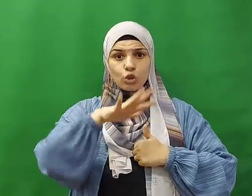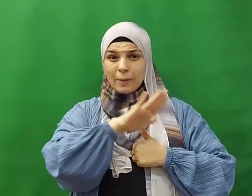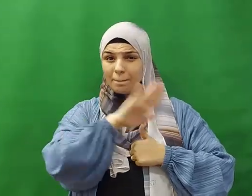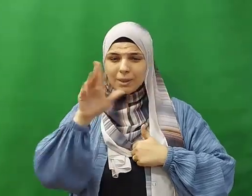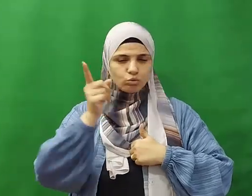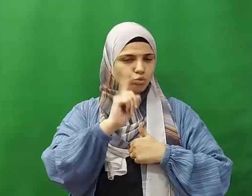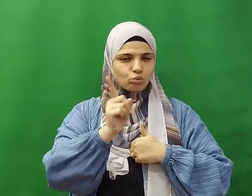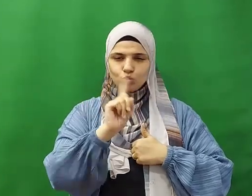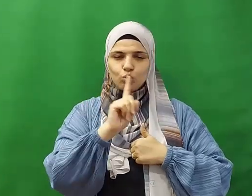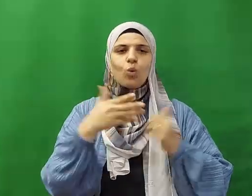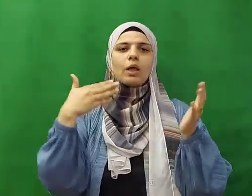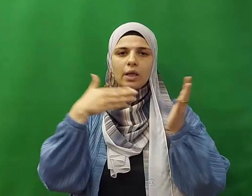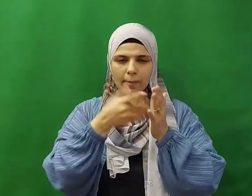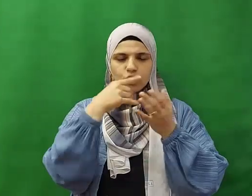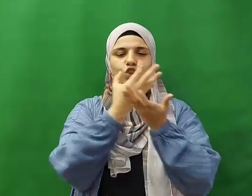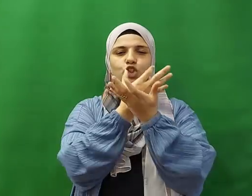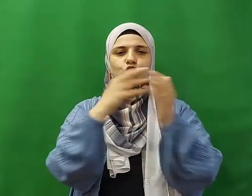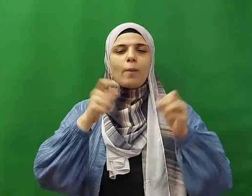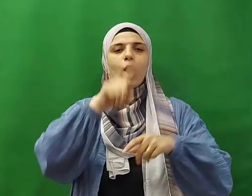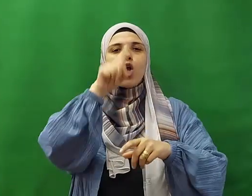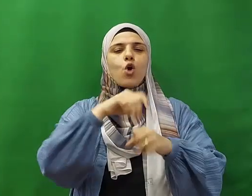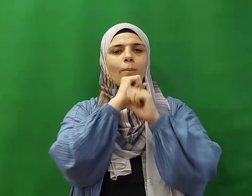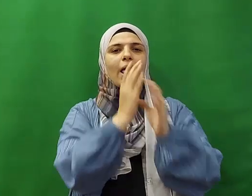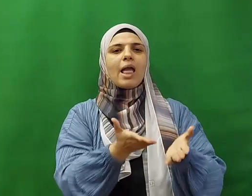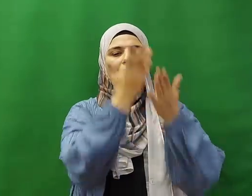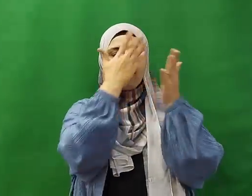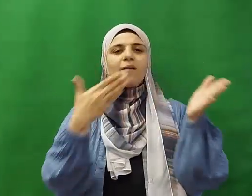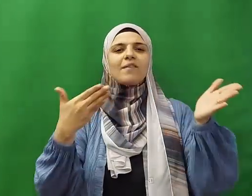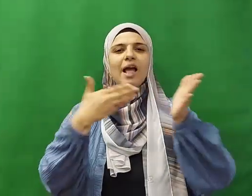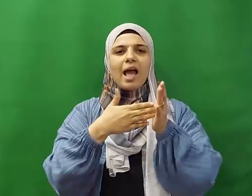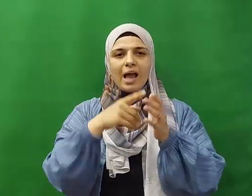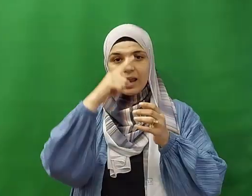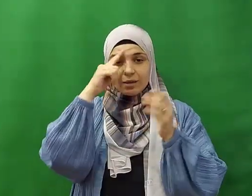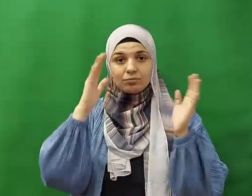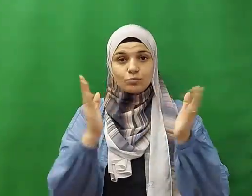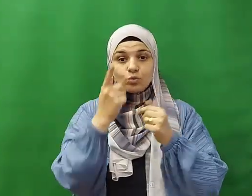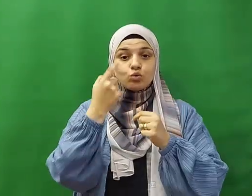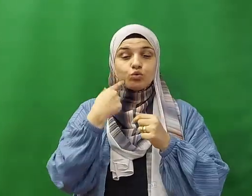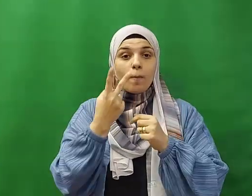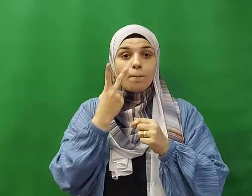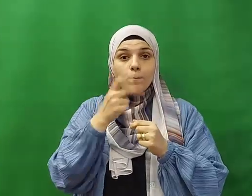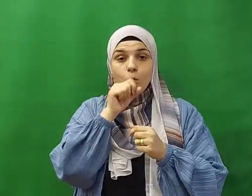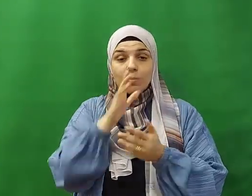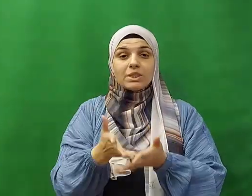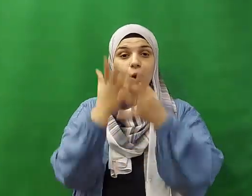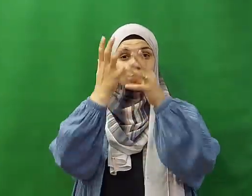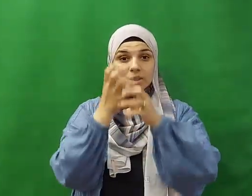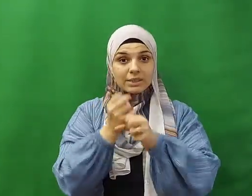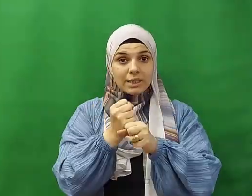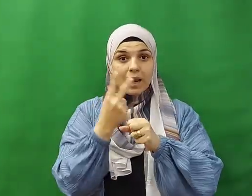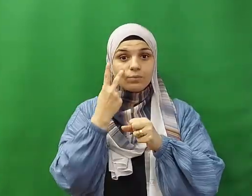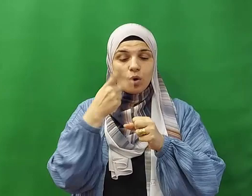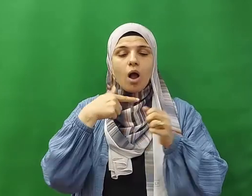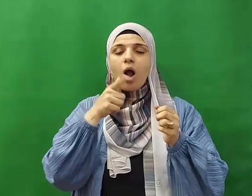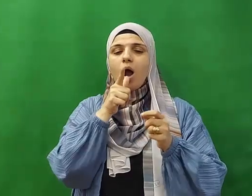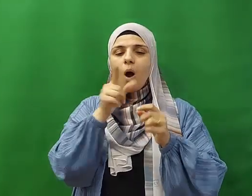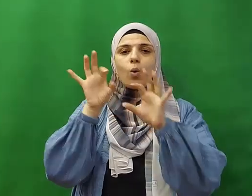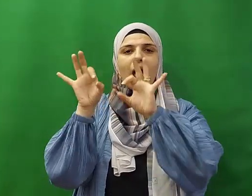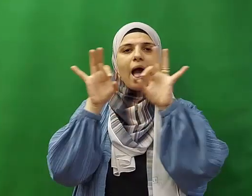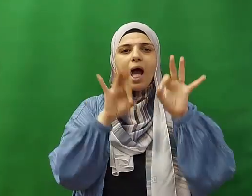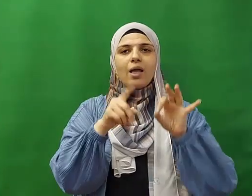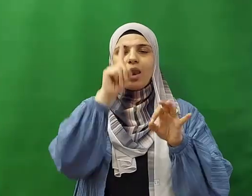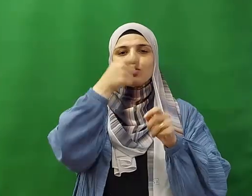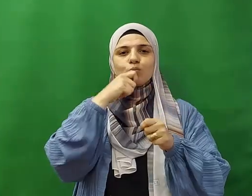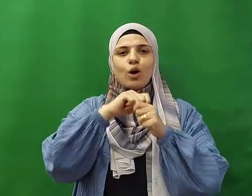الدنيا فقط، وإنما شملت الحياة الآخرة. فحينما تلا نبينا صلى الله عليه وسلم